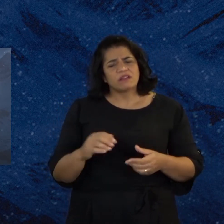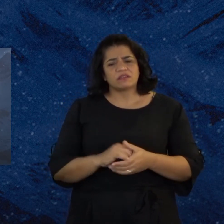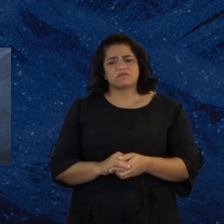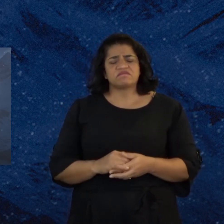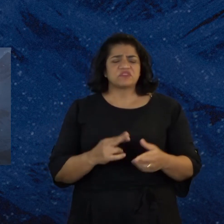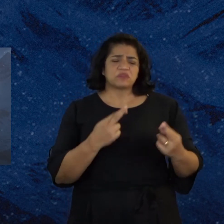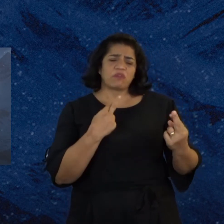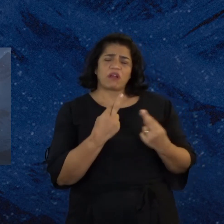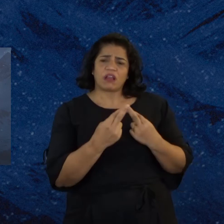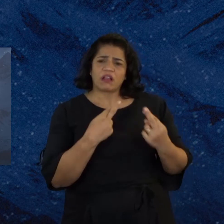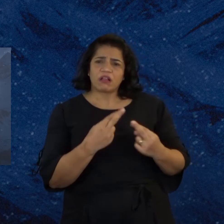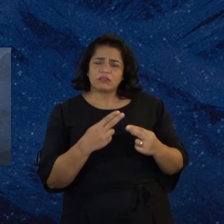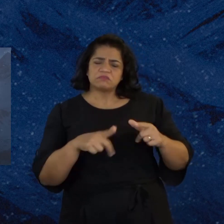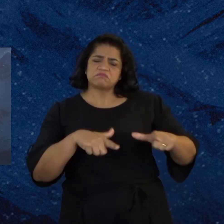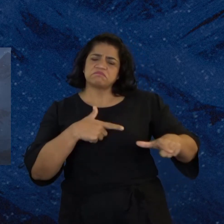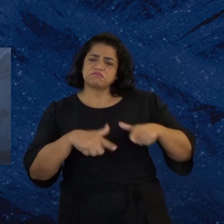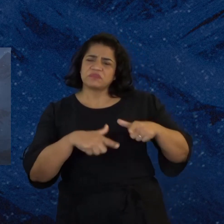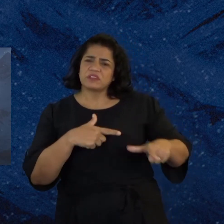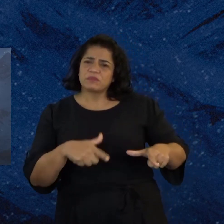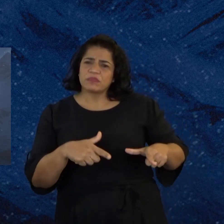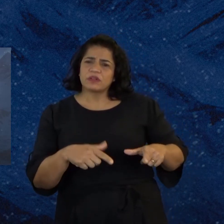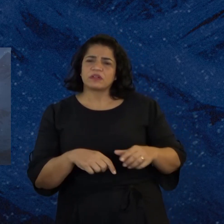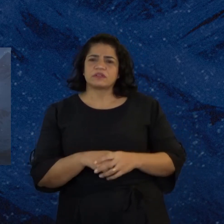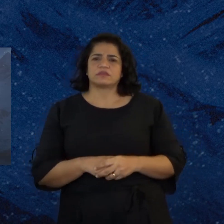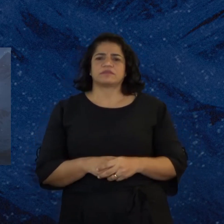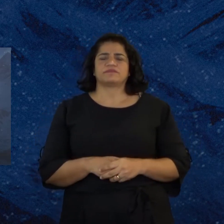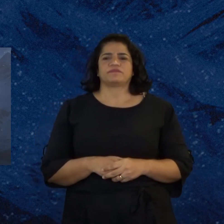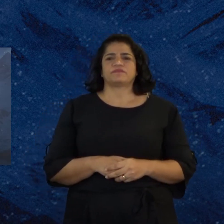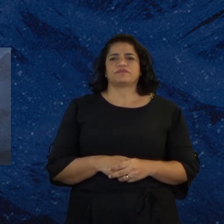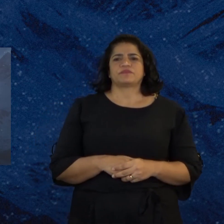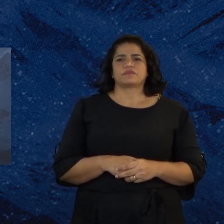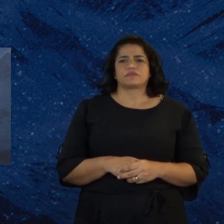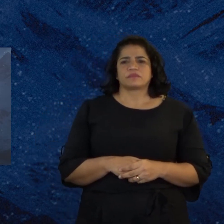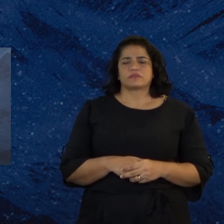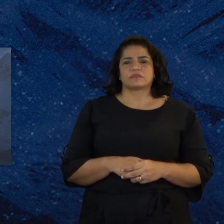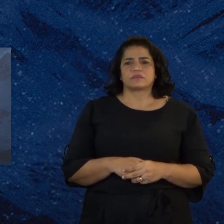Relacionamento com as pessoas no trabalho, na escola.